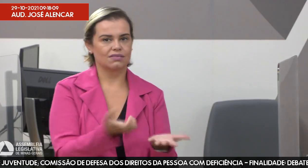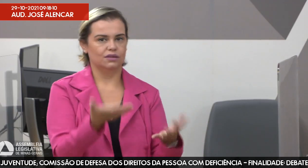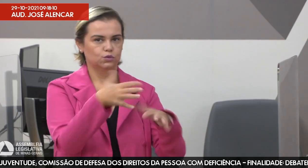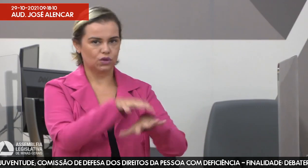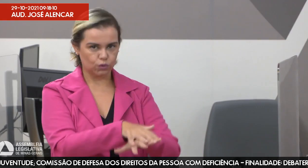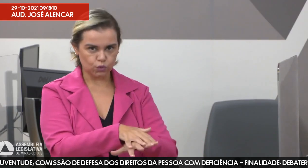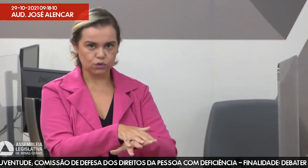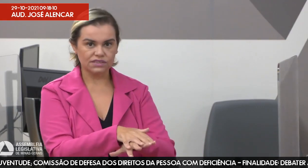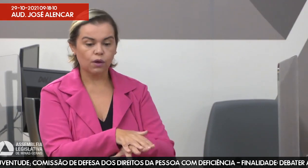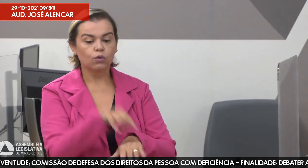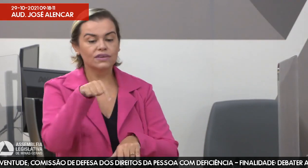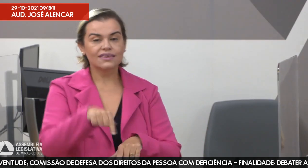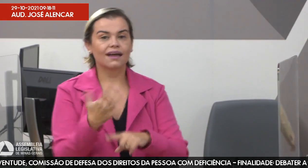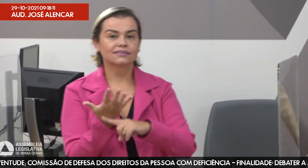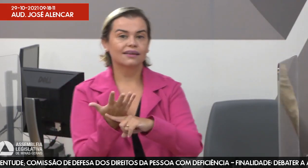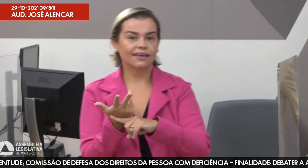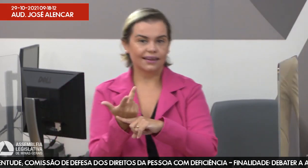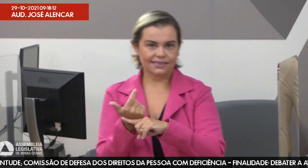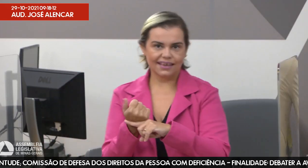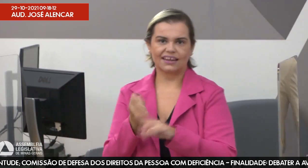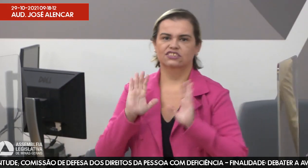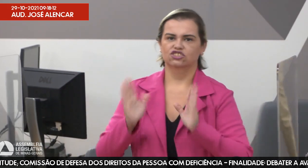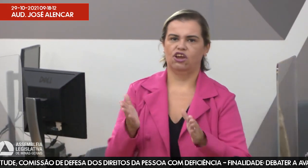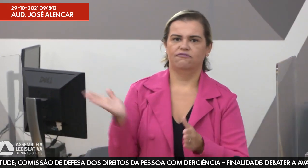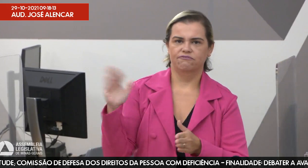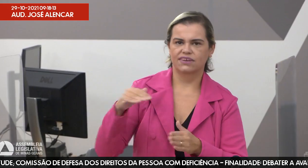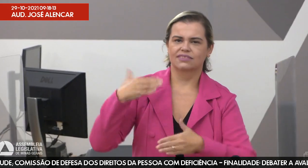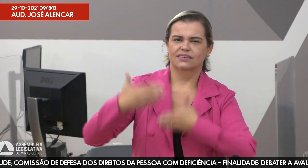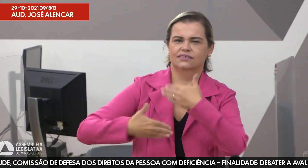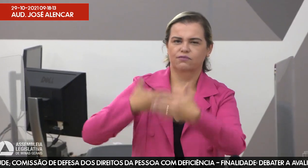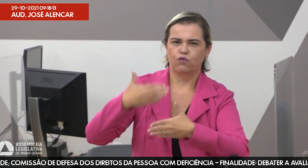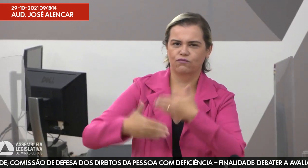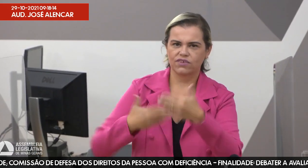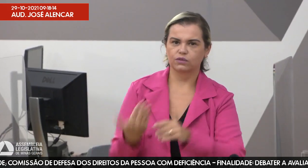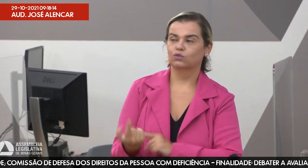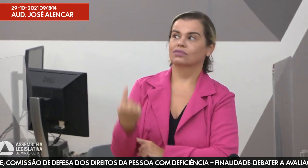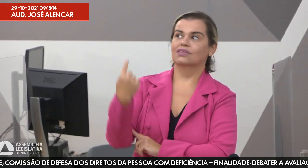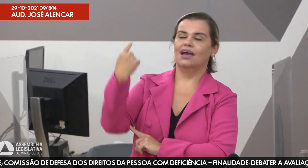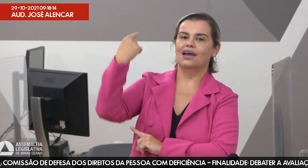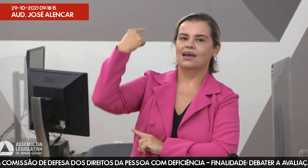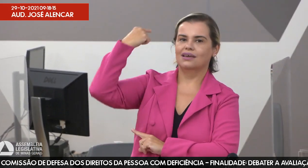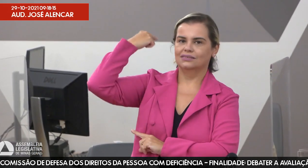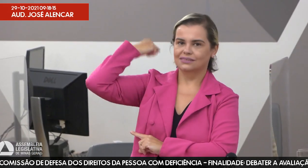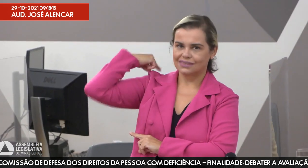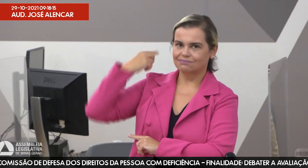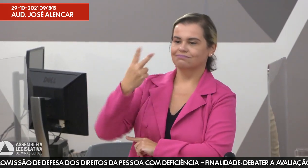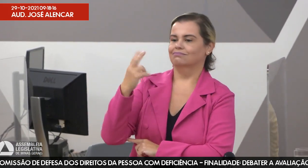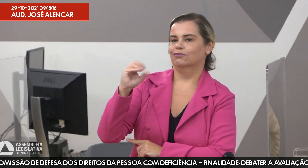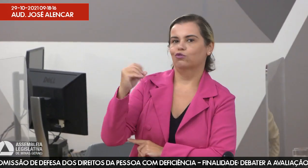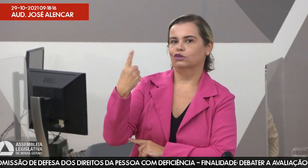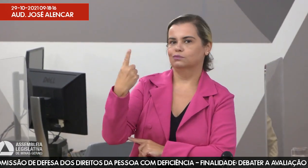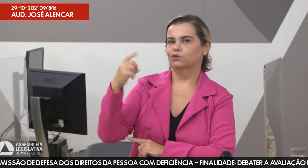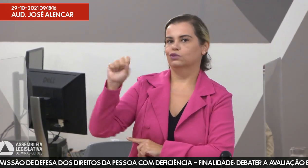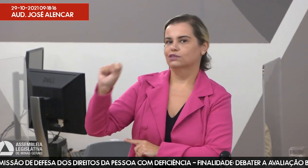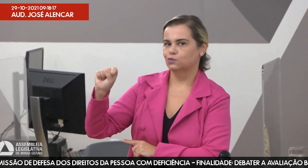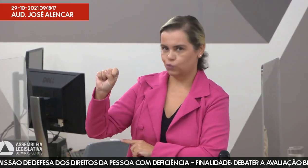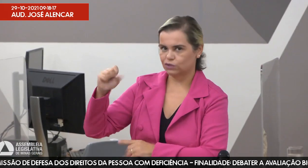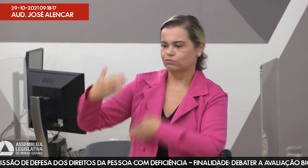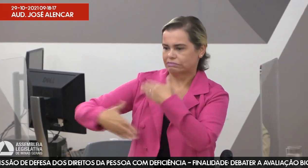Hoje, falarei um pouco da avaliação biopsicossocial e do cadastro de inclusão, ações que o governo vem